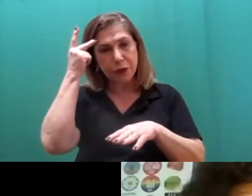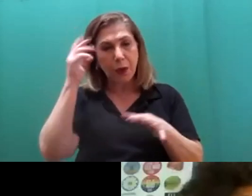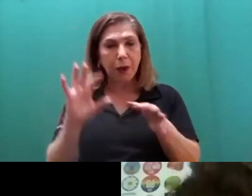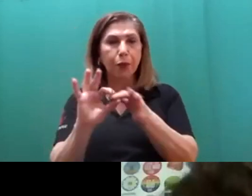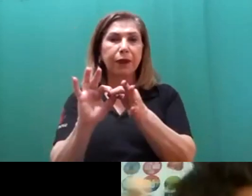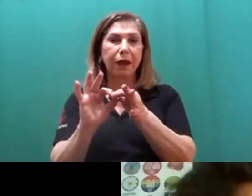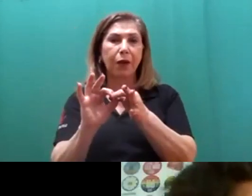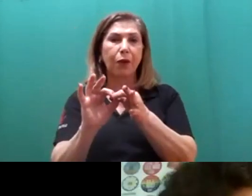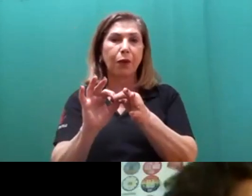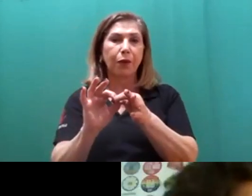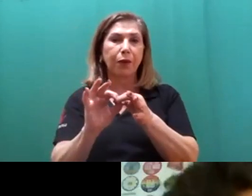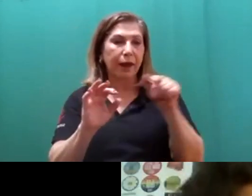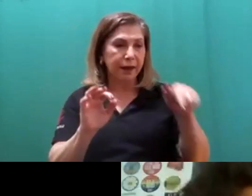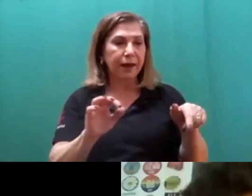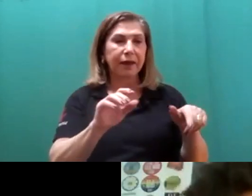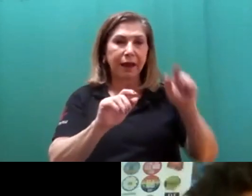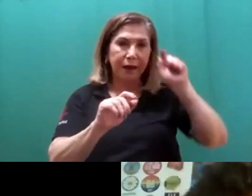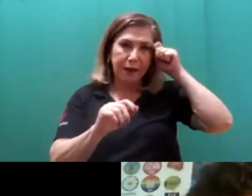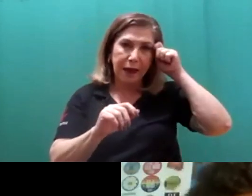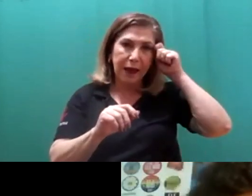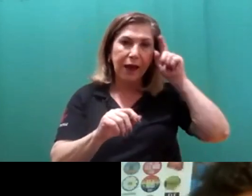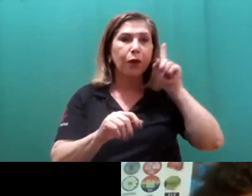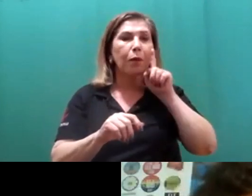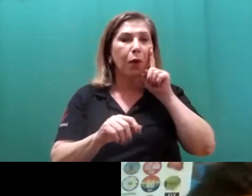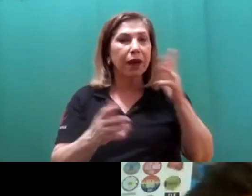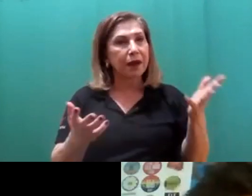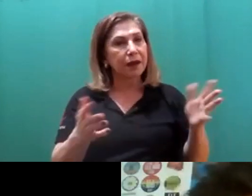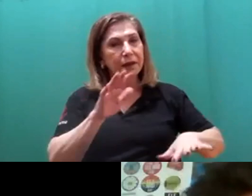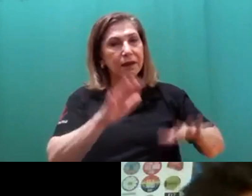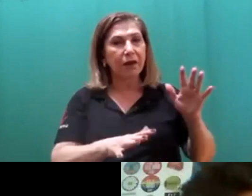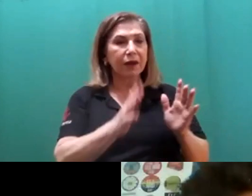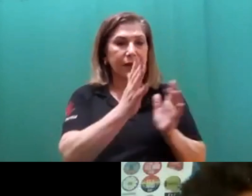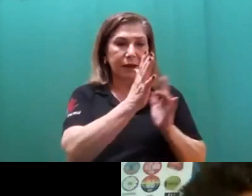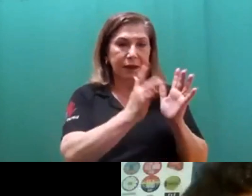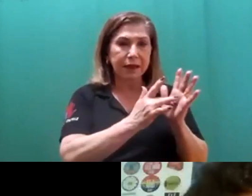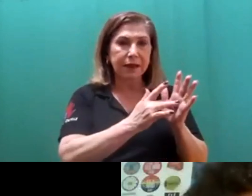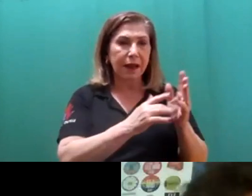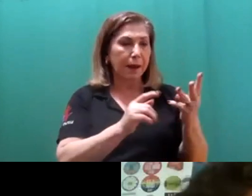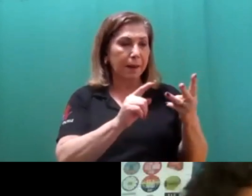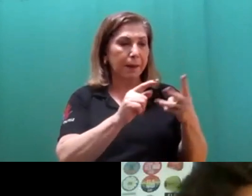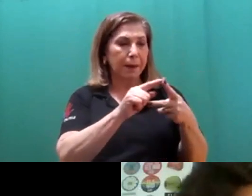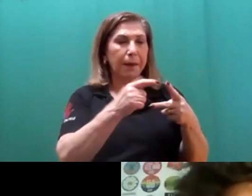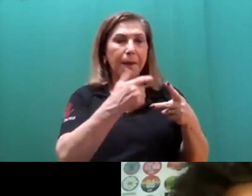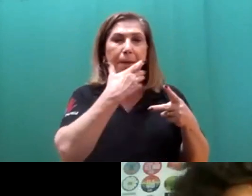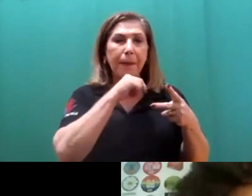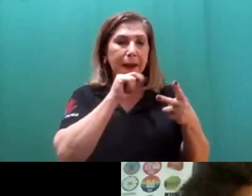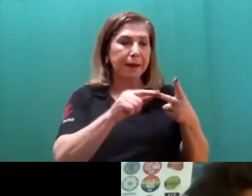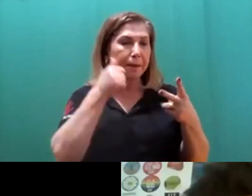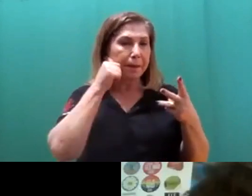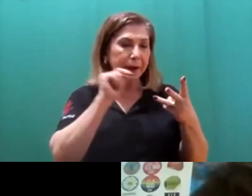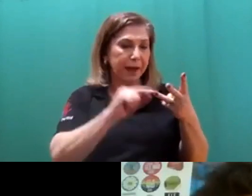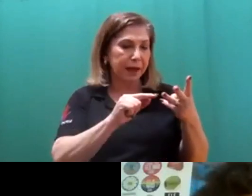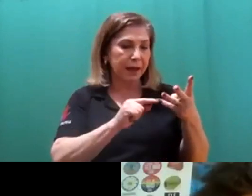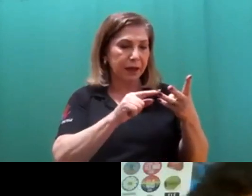tem, e que aí é uma construção cristã eurocêntrica, pai, mãe, dois filhos, né? Nas comunidades não brancas